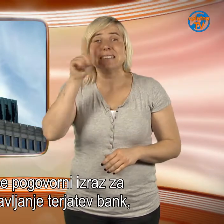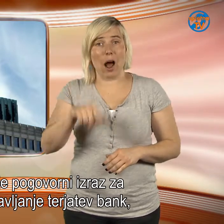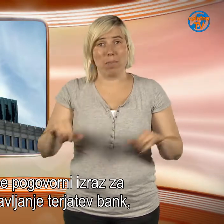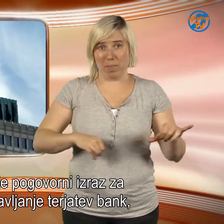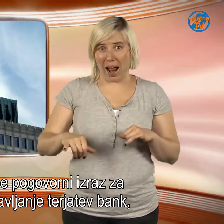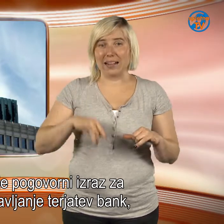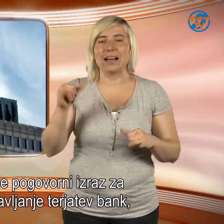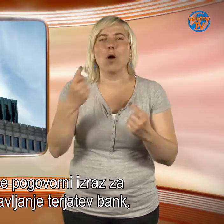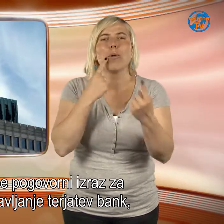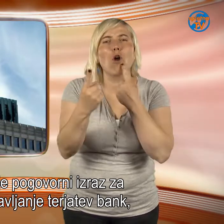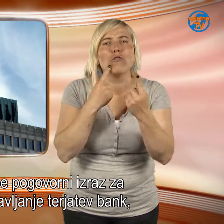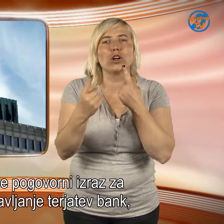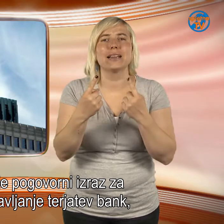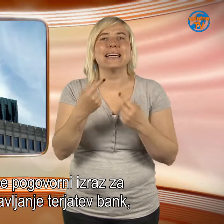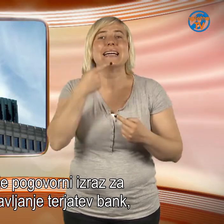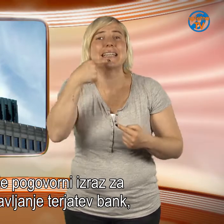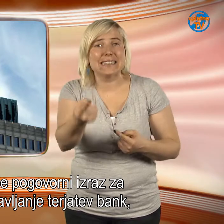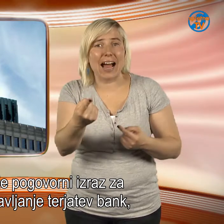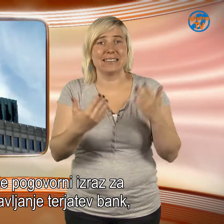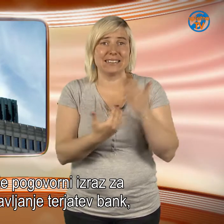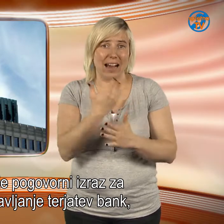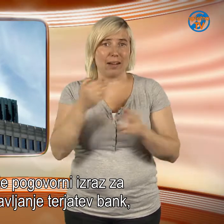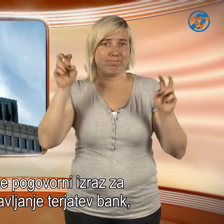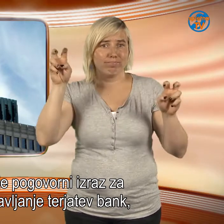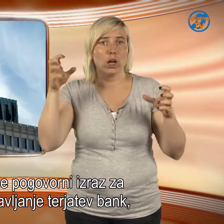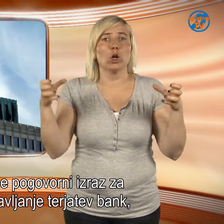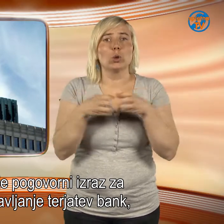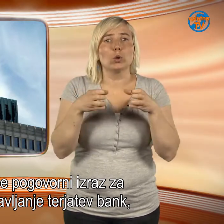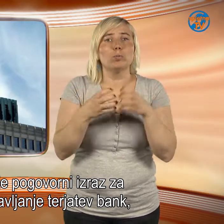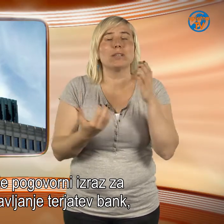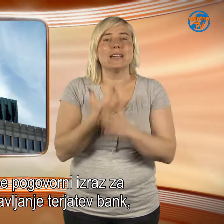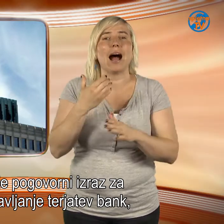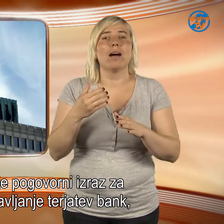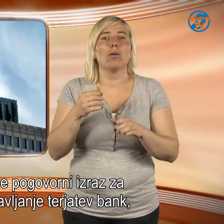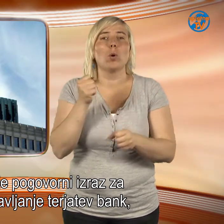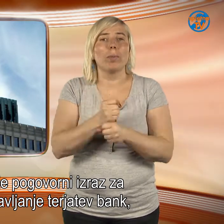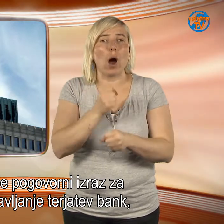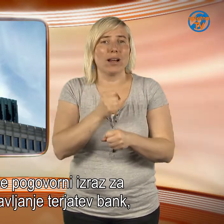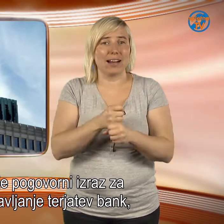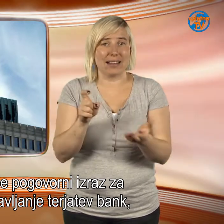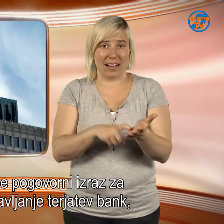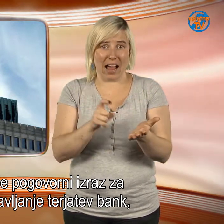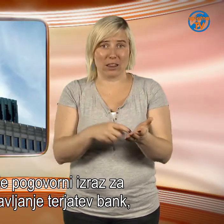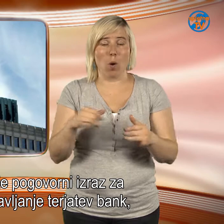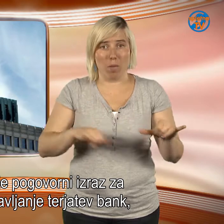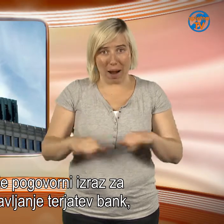Slaba banka je pogovorni izraz za družbo za upravljanje terjatev bank, ki pri nas že dolgo buri duhove.